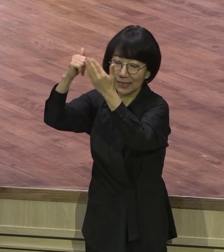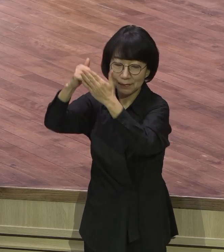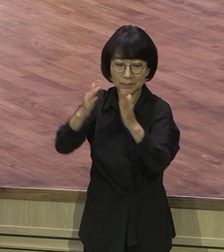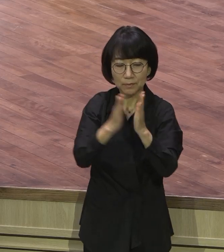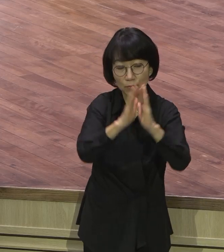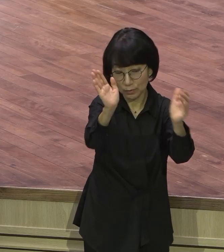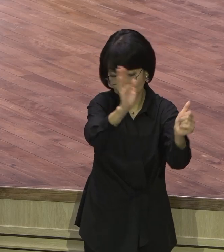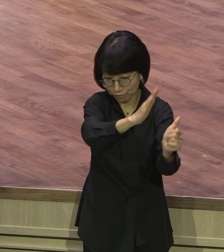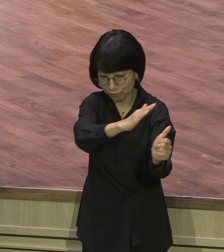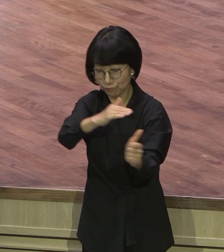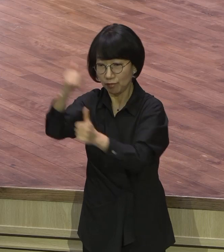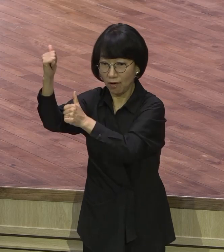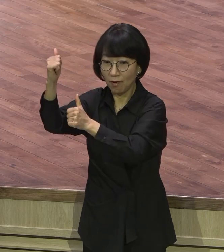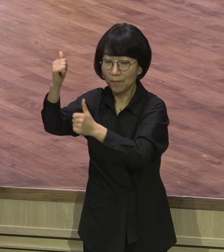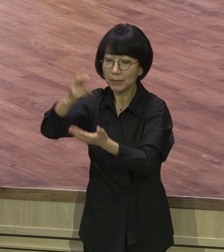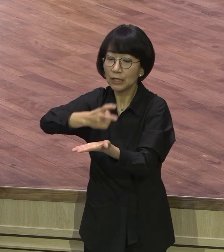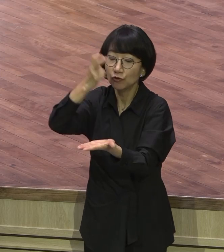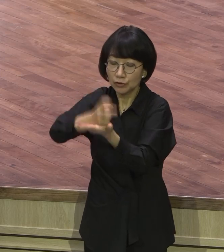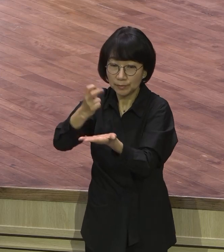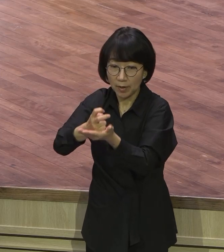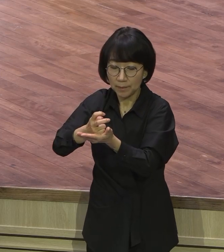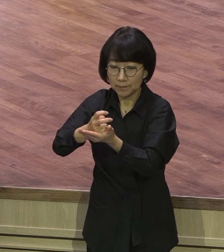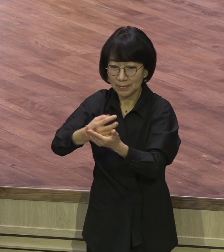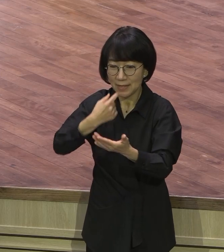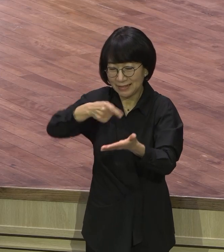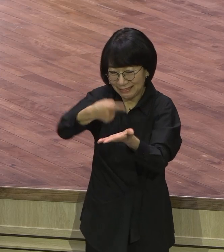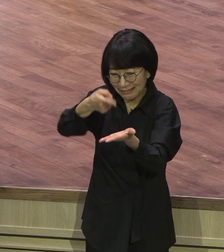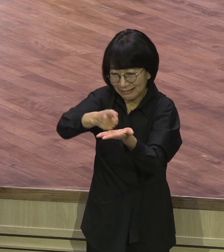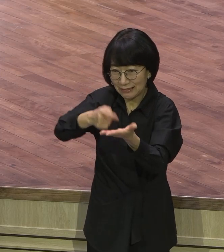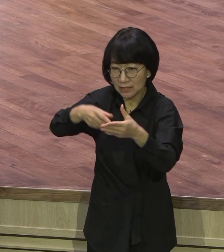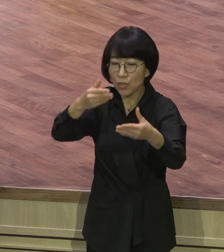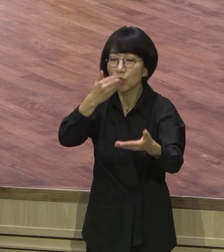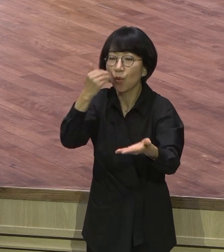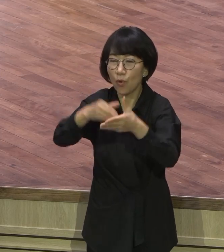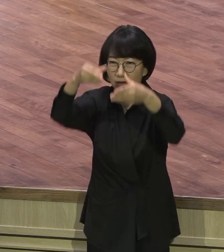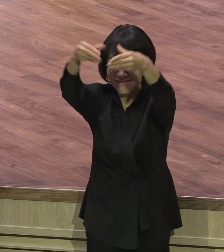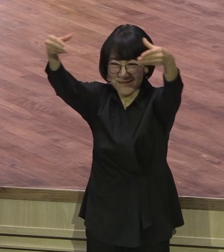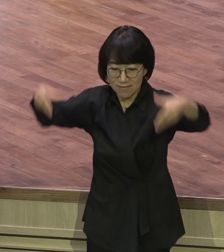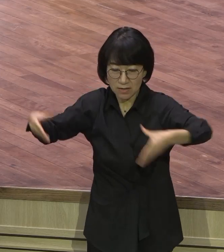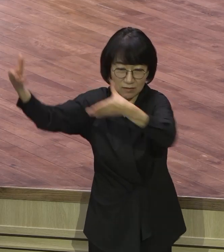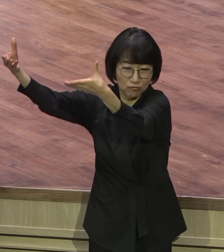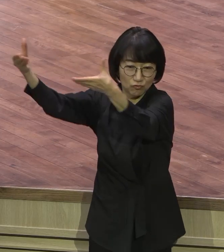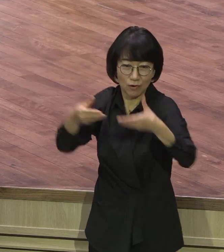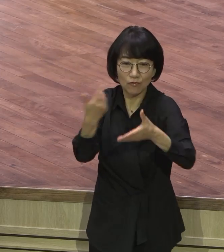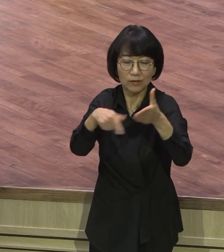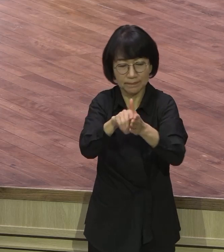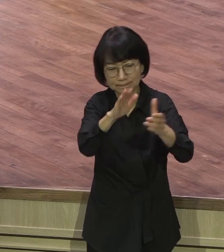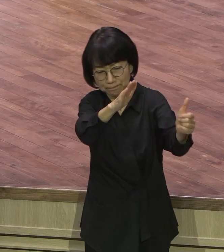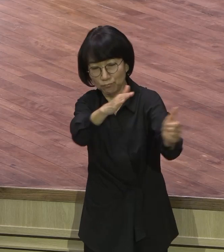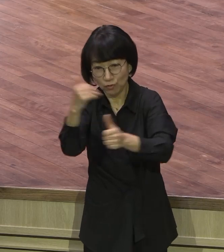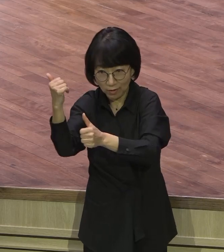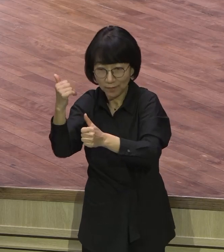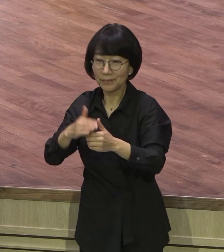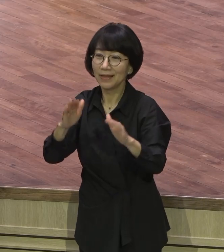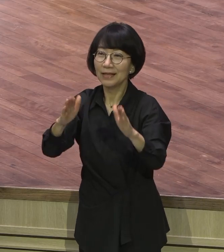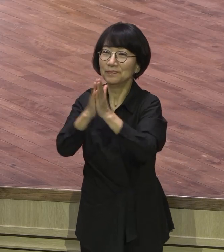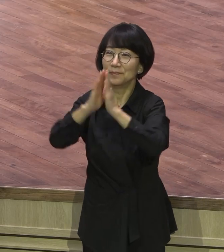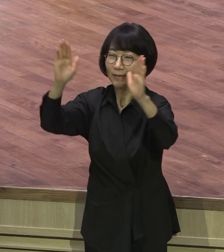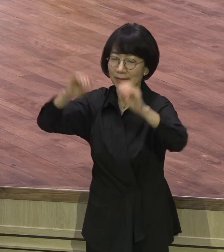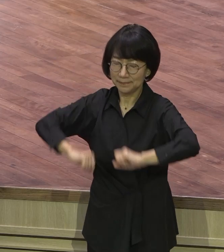그렇게 내가 친히 기록한 돌판을 내가 주기 위해서 주겠다. 그래서 모세를 불렀어요. 모세가 말씀대로 순종해서